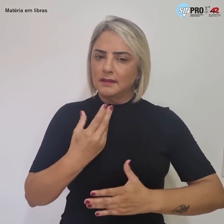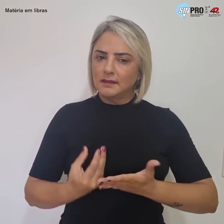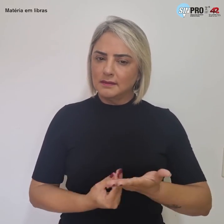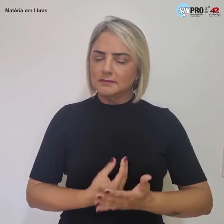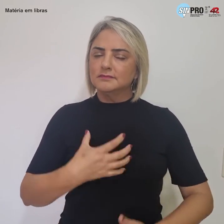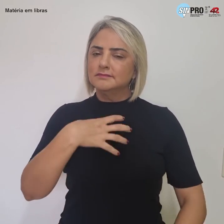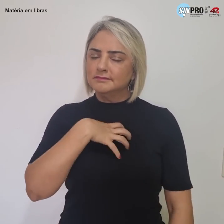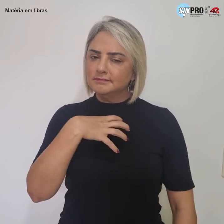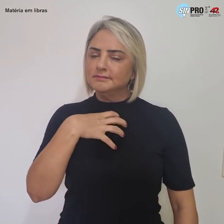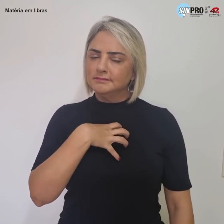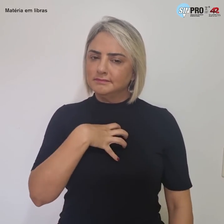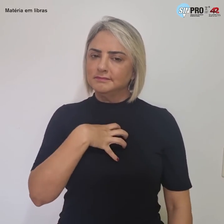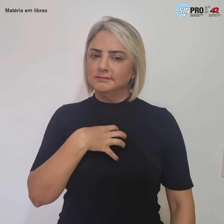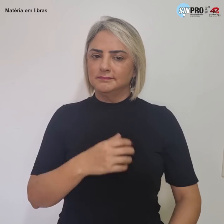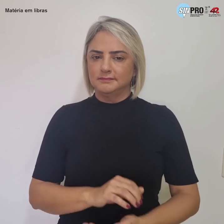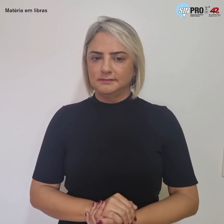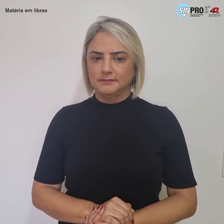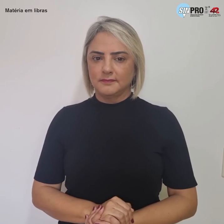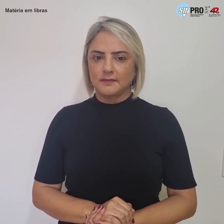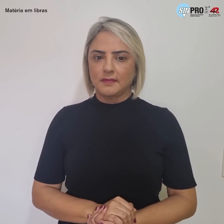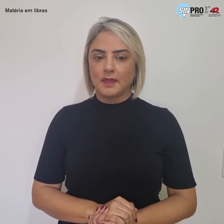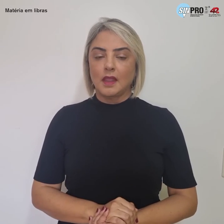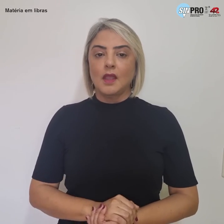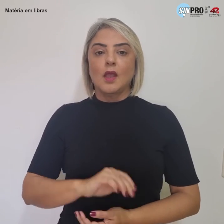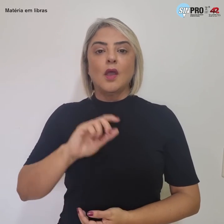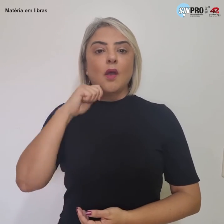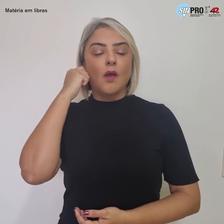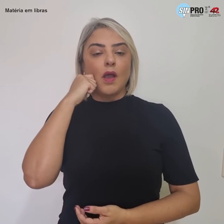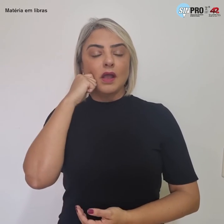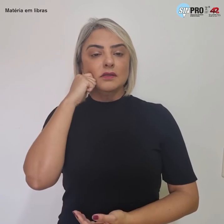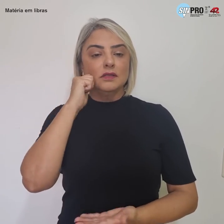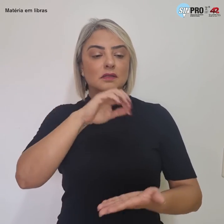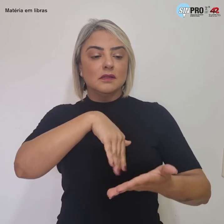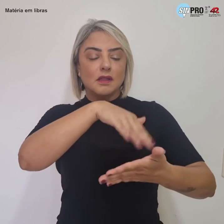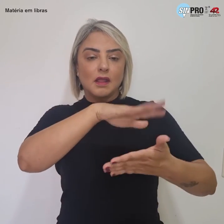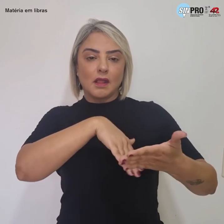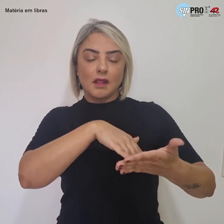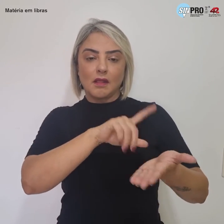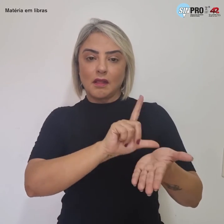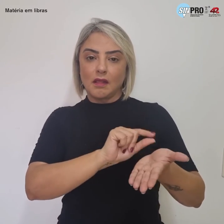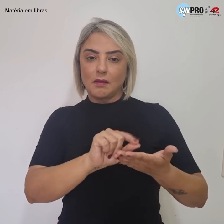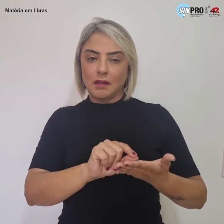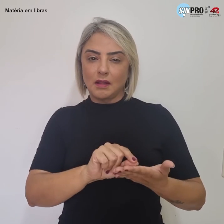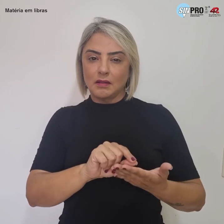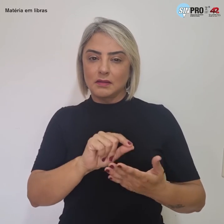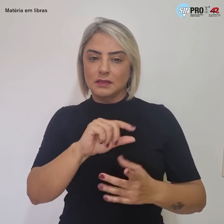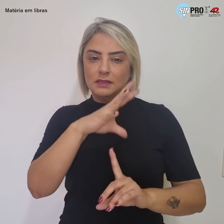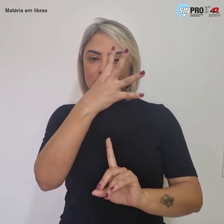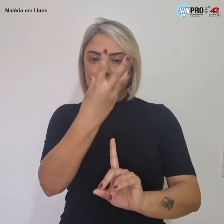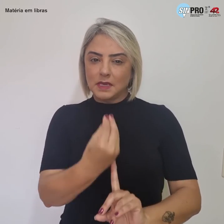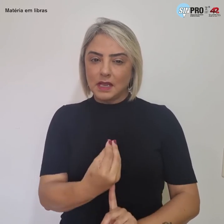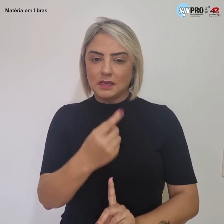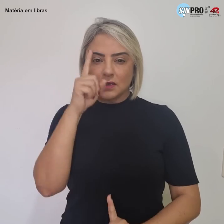sentido a ela. O artista plástico Hélio Oiticica. A partir da ideia de